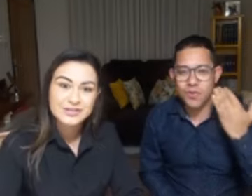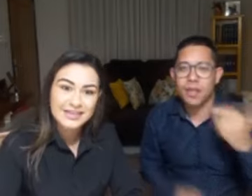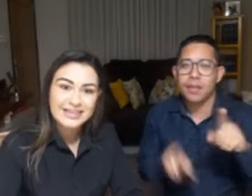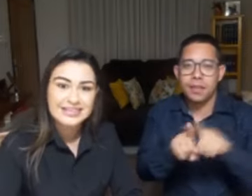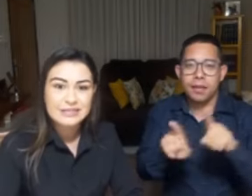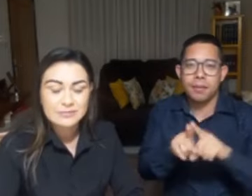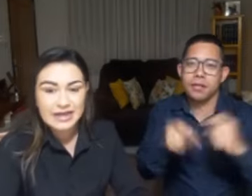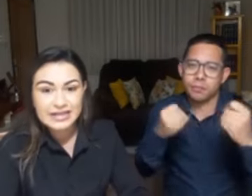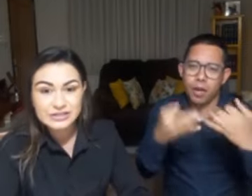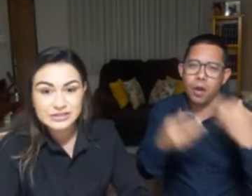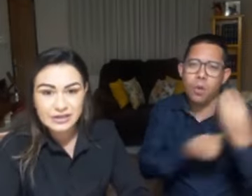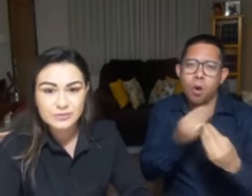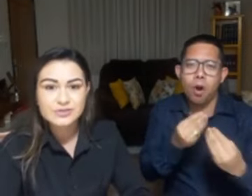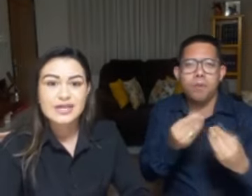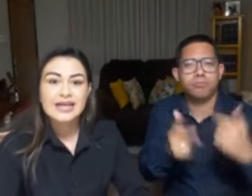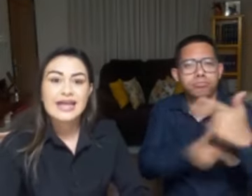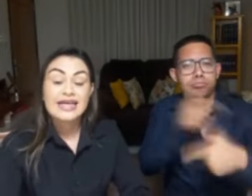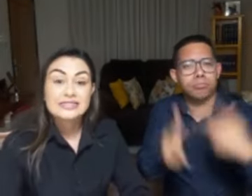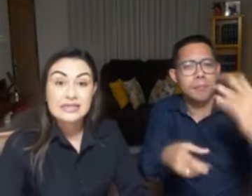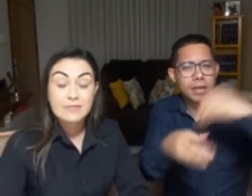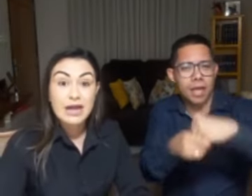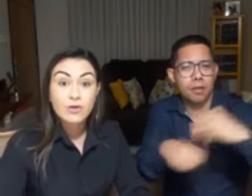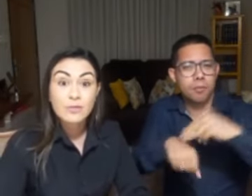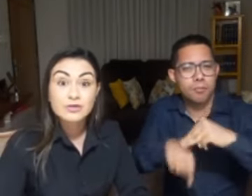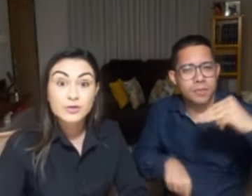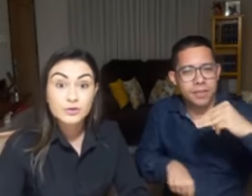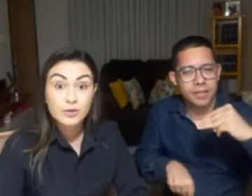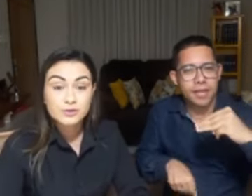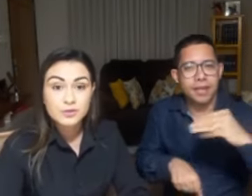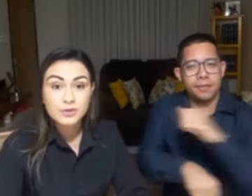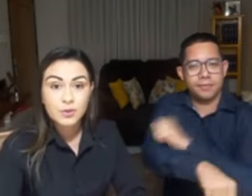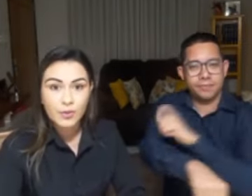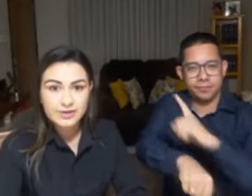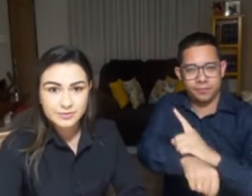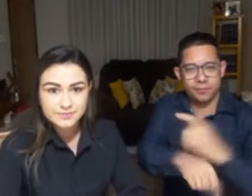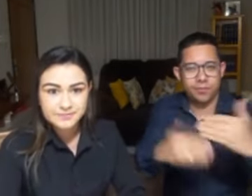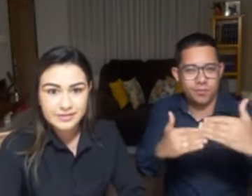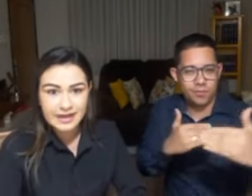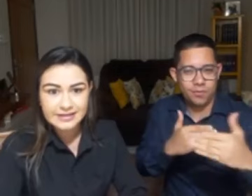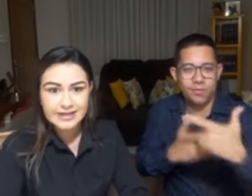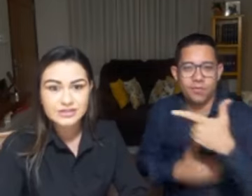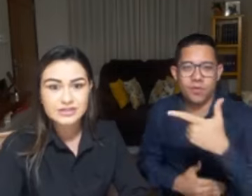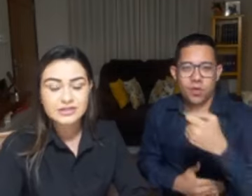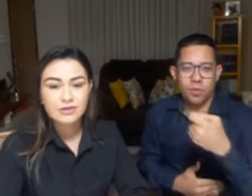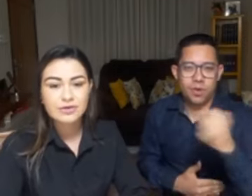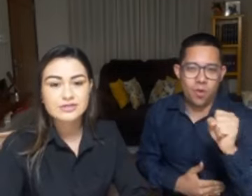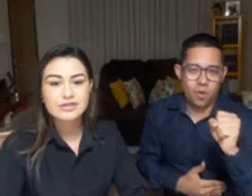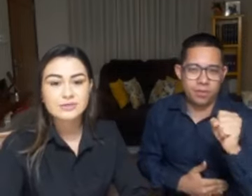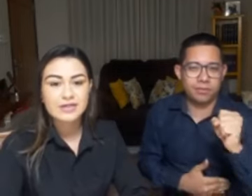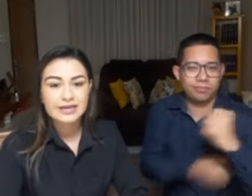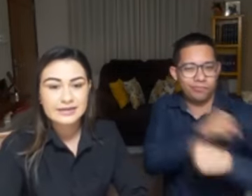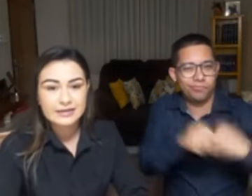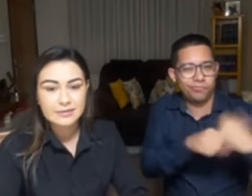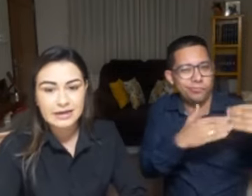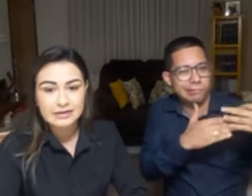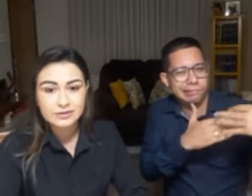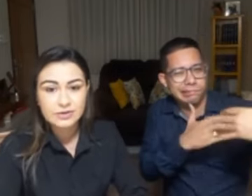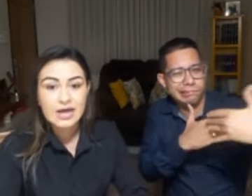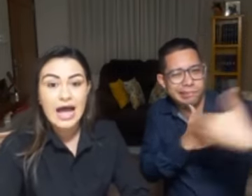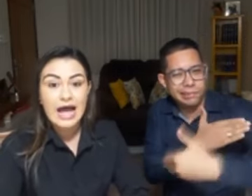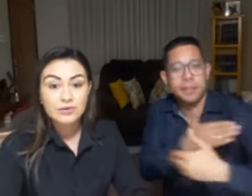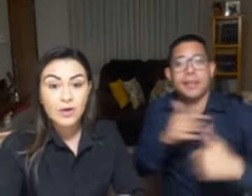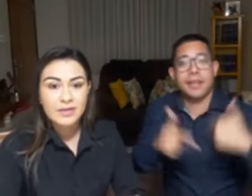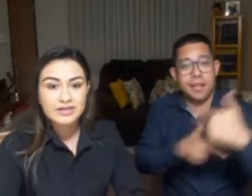que a gente tem na Assembleia de Deus, né. Esse trabalho começou em 2008, né, desde então nós estamos aí